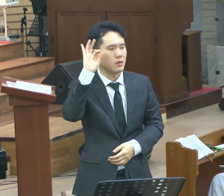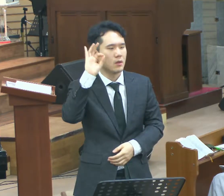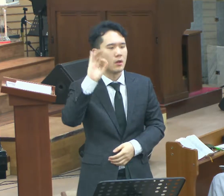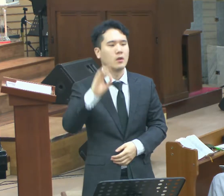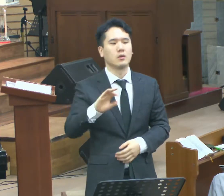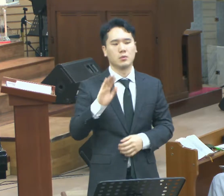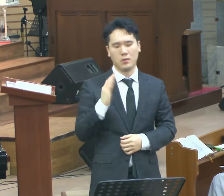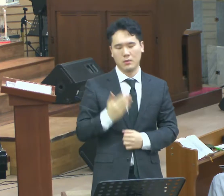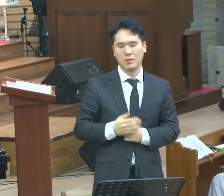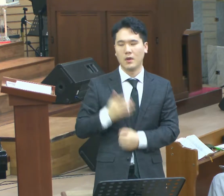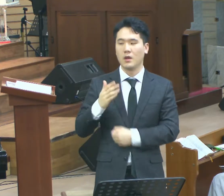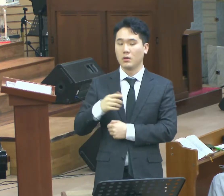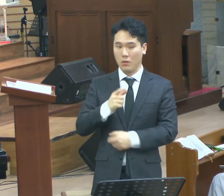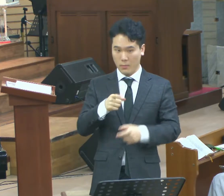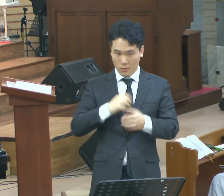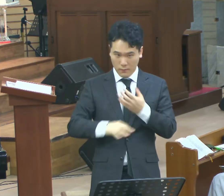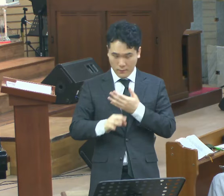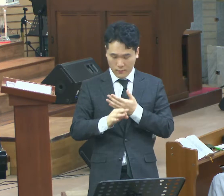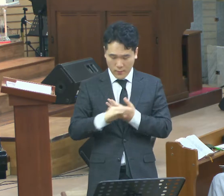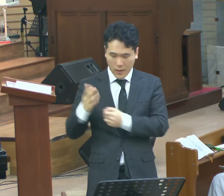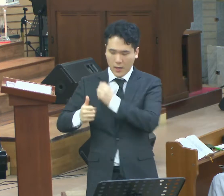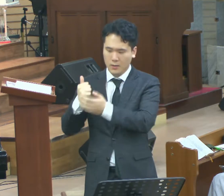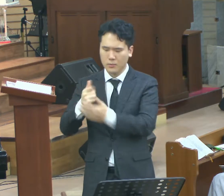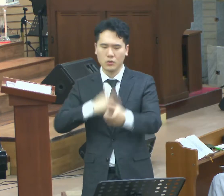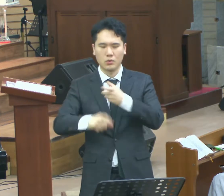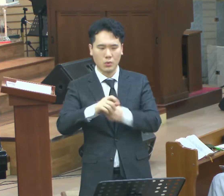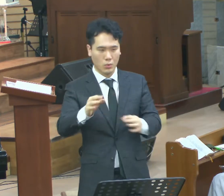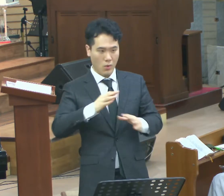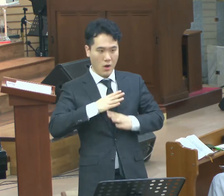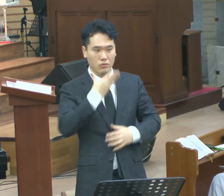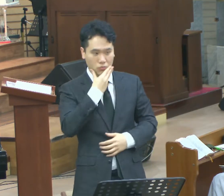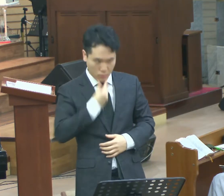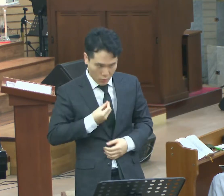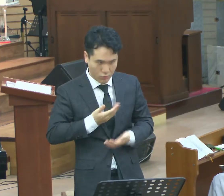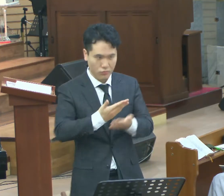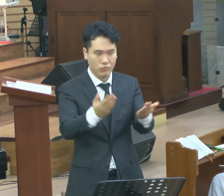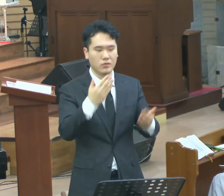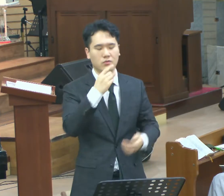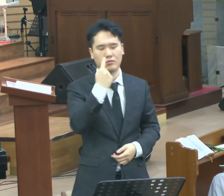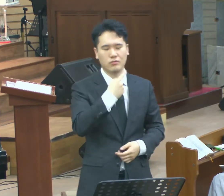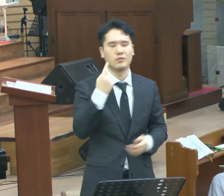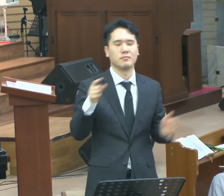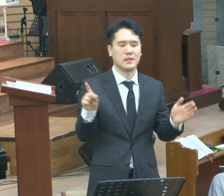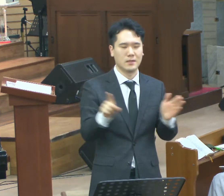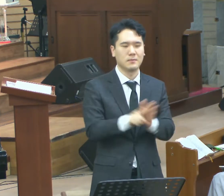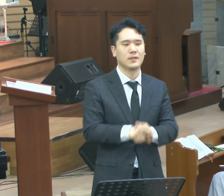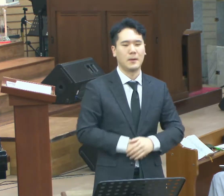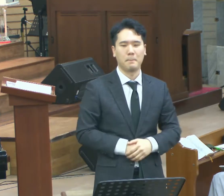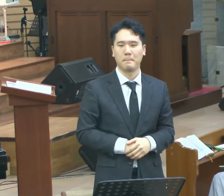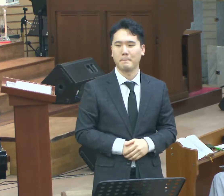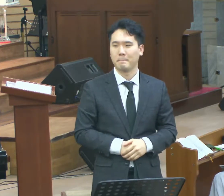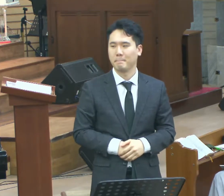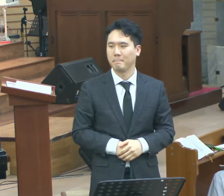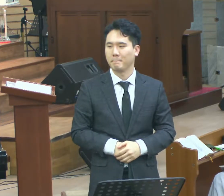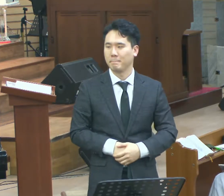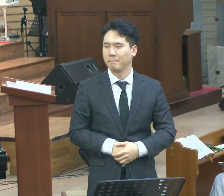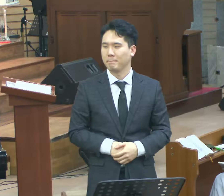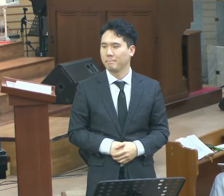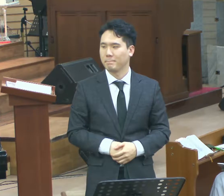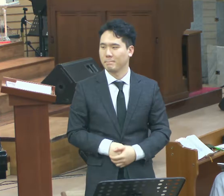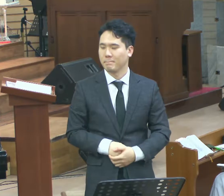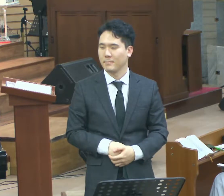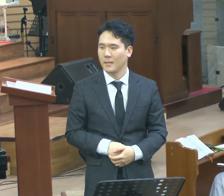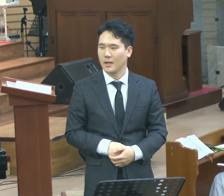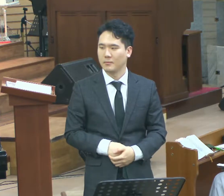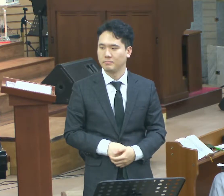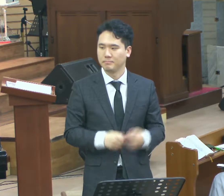더 놀라운 축복으로 우리와 함께 하실 줄 믿습니다. 아멘 소리가 약해요. 자신이 없어요.